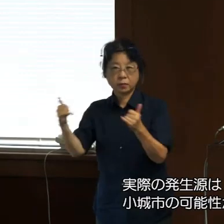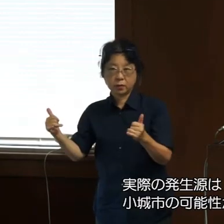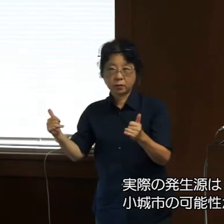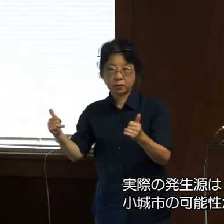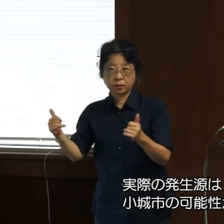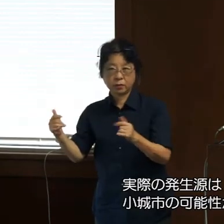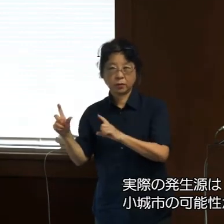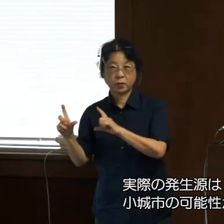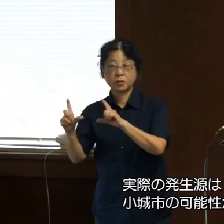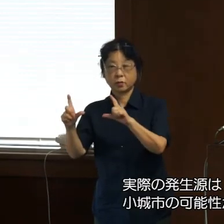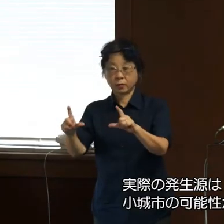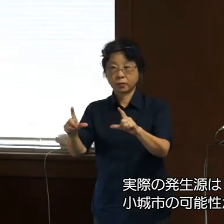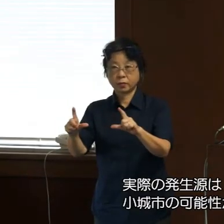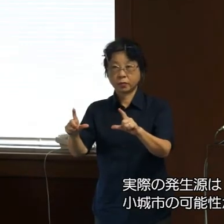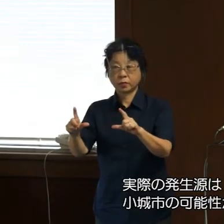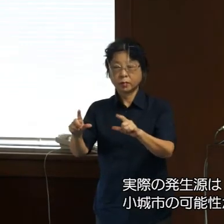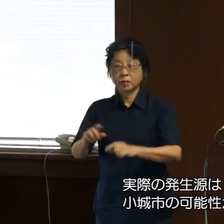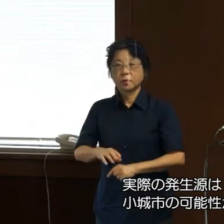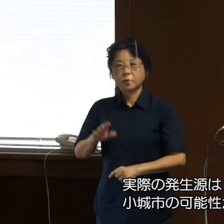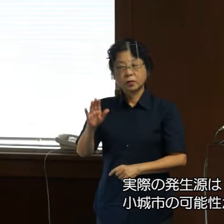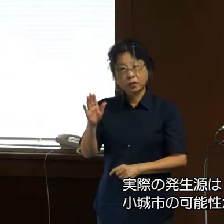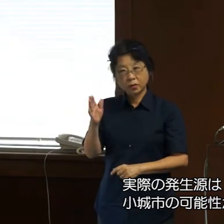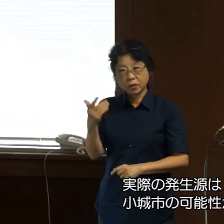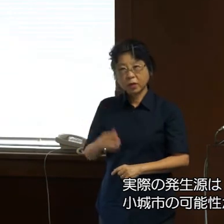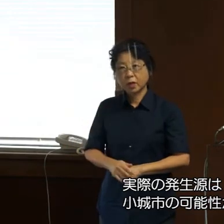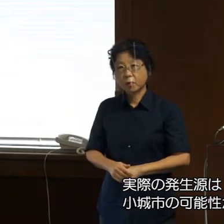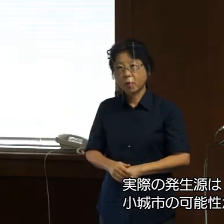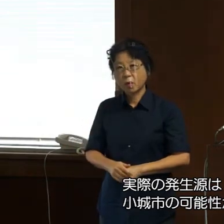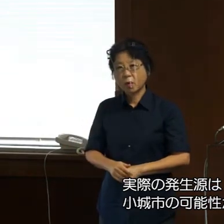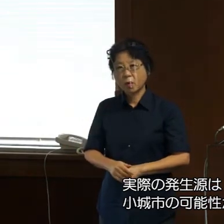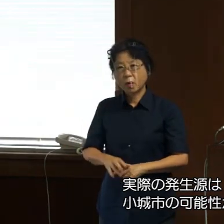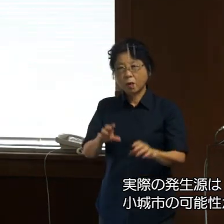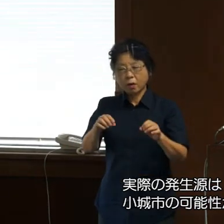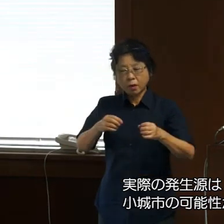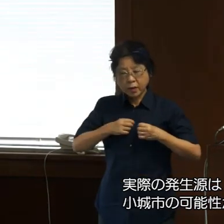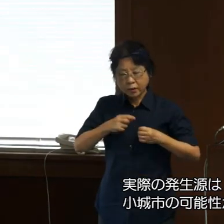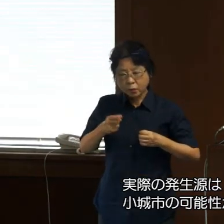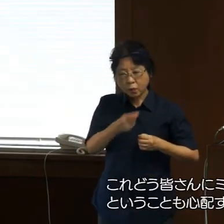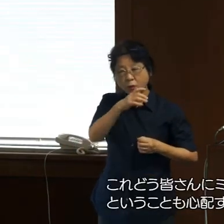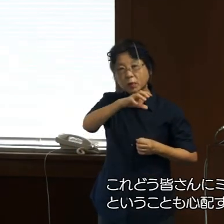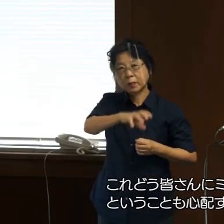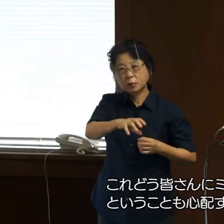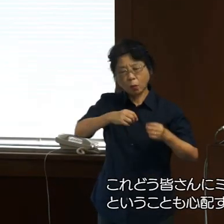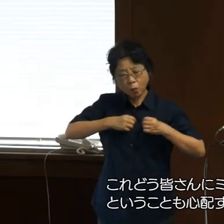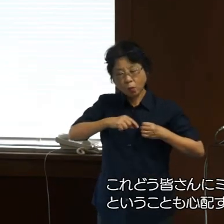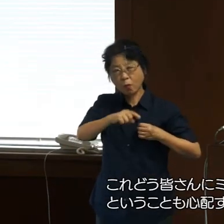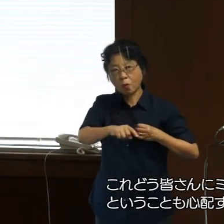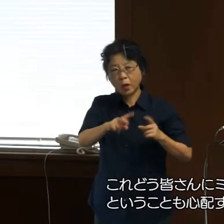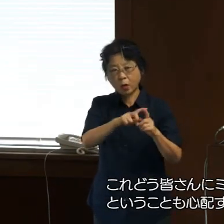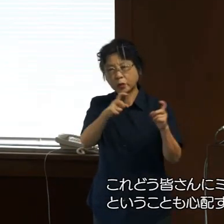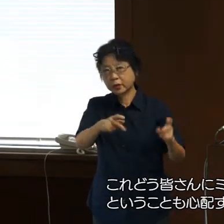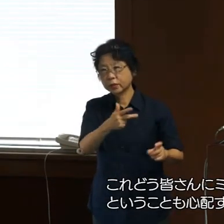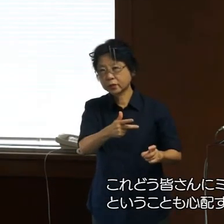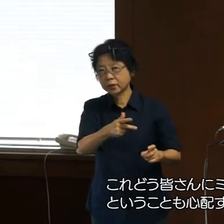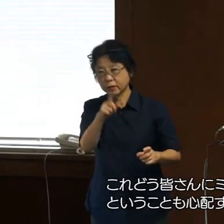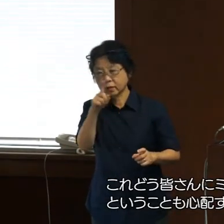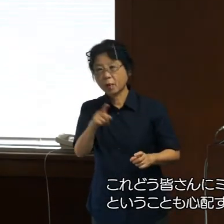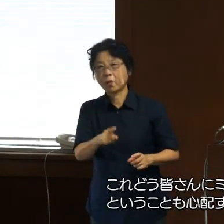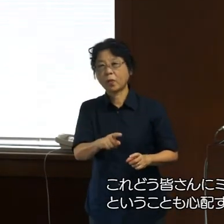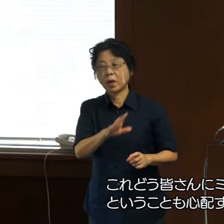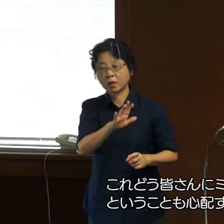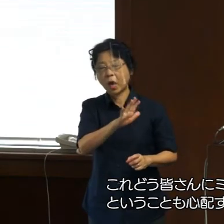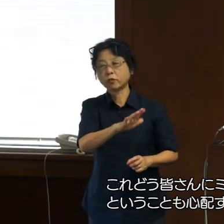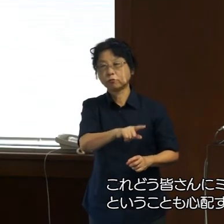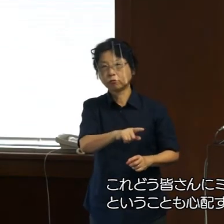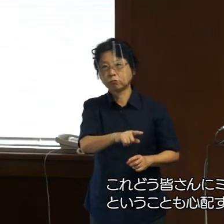の発症源は沖市の可能性が強かったりする場合って、これどう皆さん